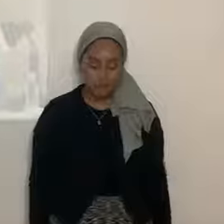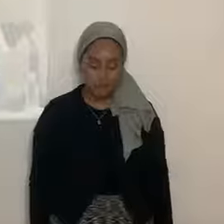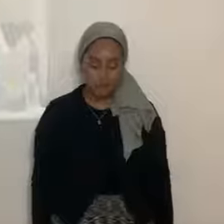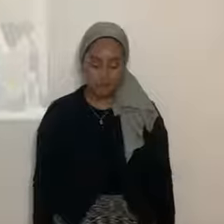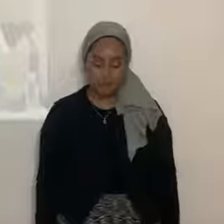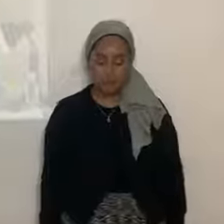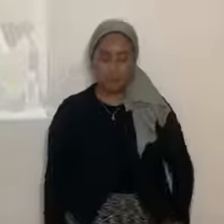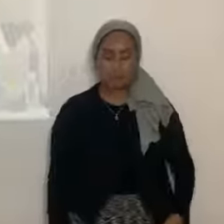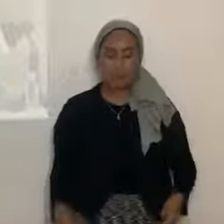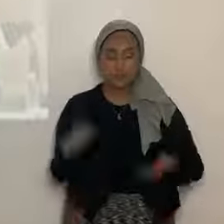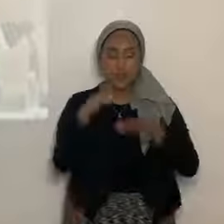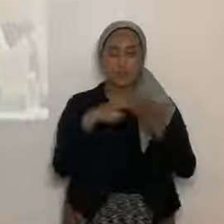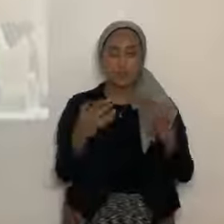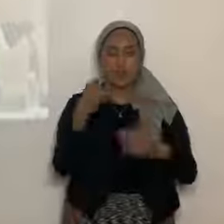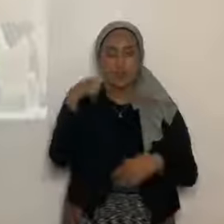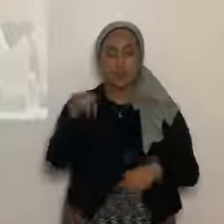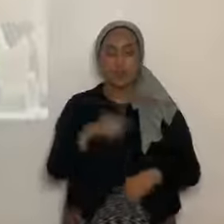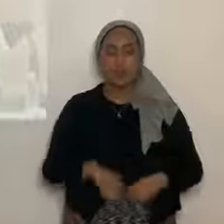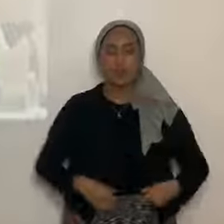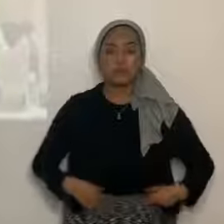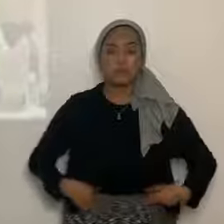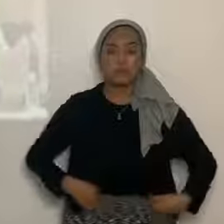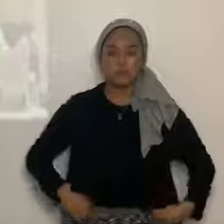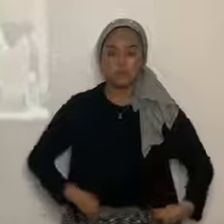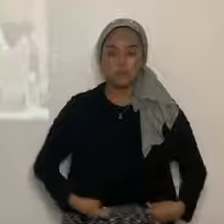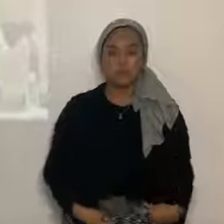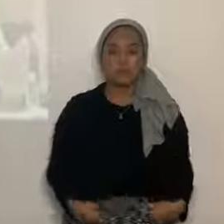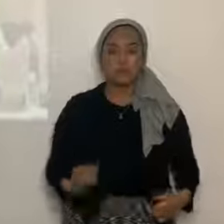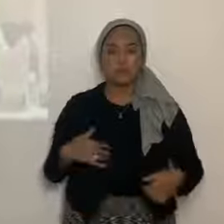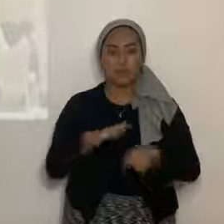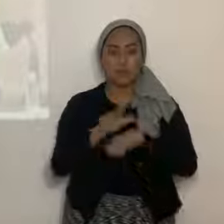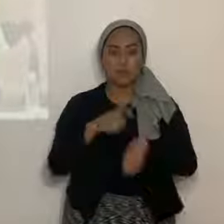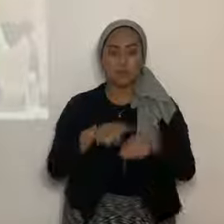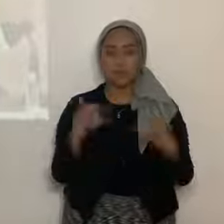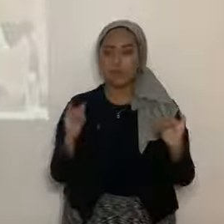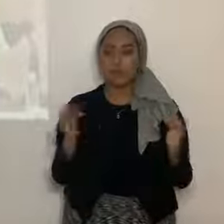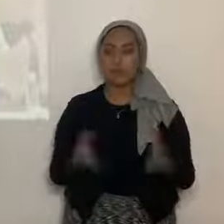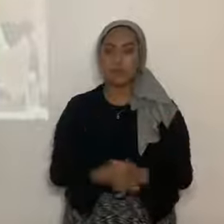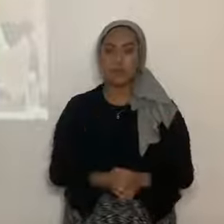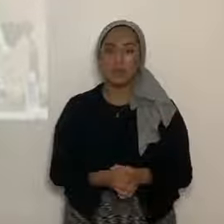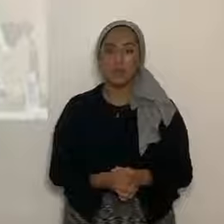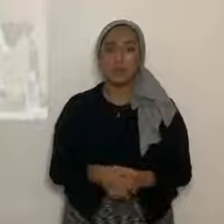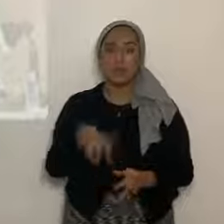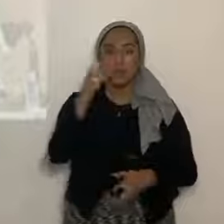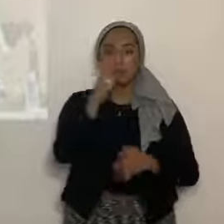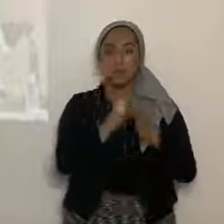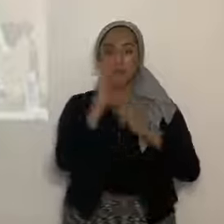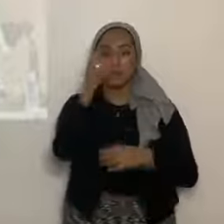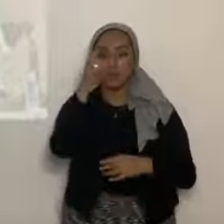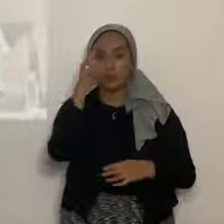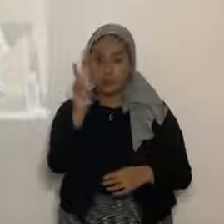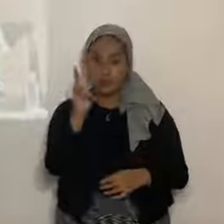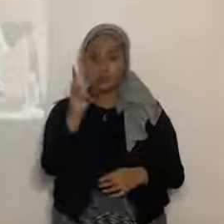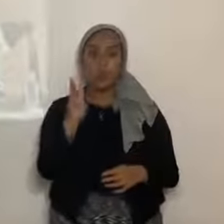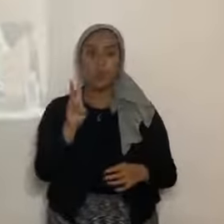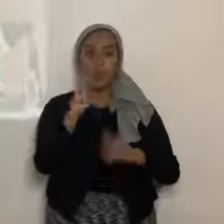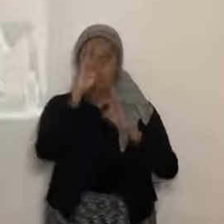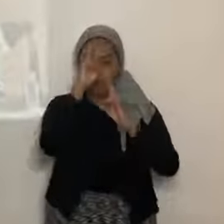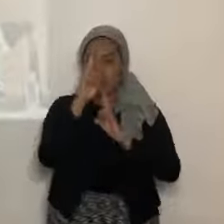27. Búsquenlo, los espero. Hay tiempo todavía. 10:27. El temor de Yahweh aumentará